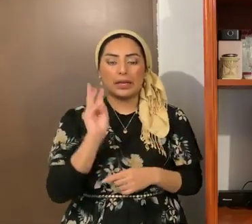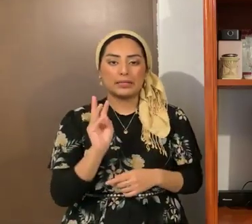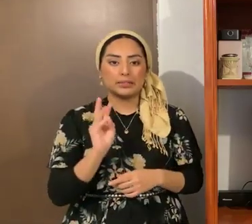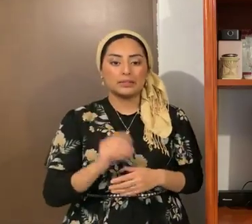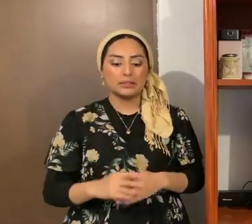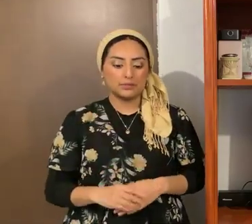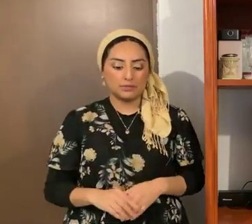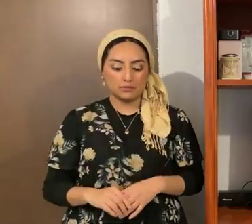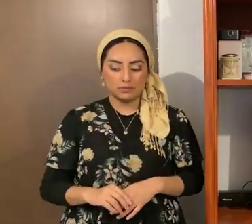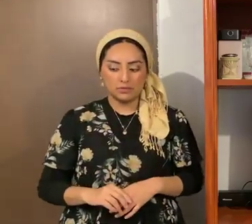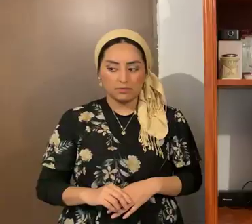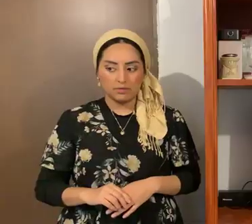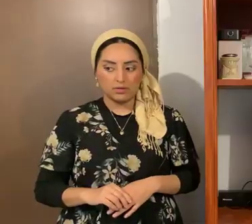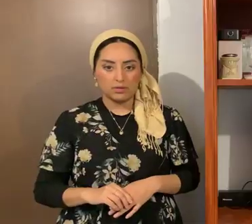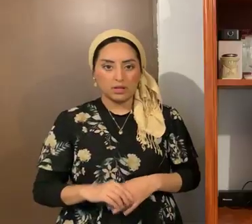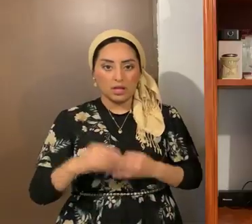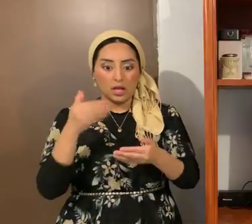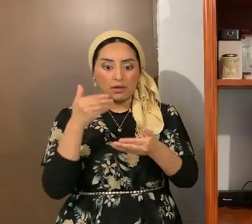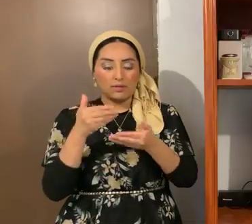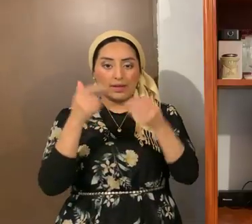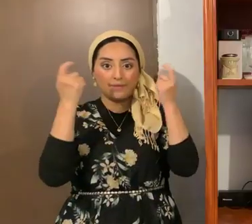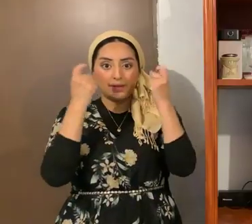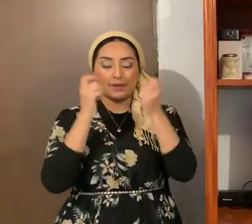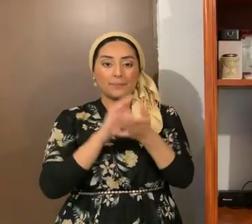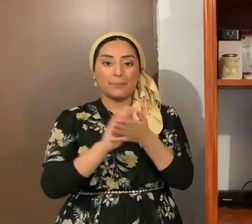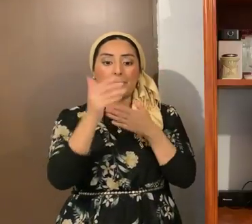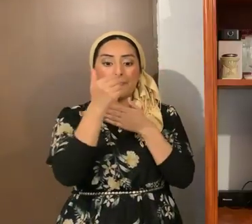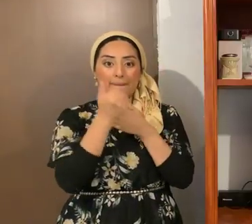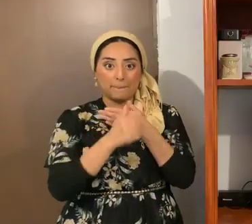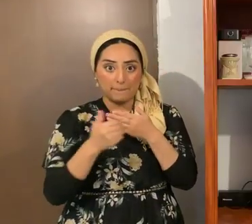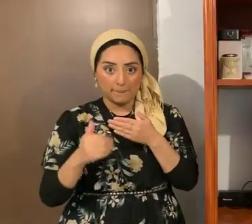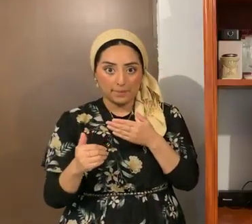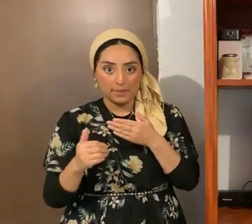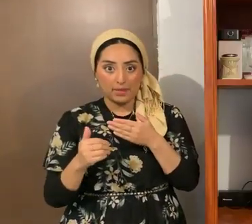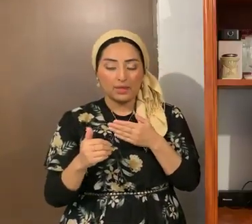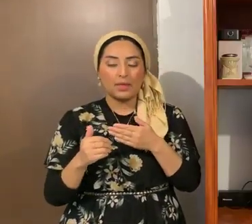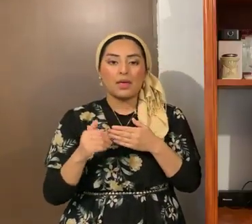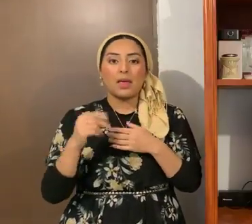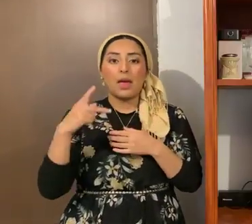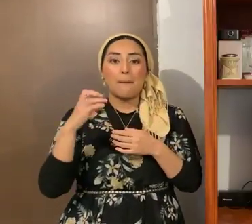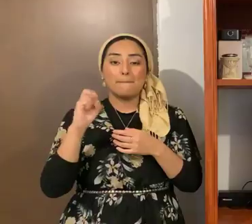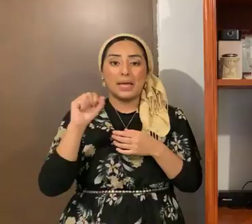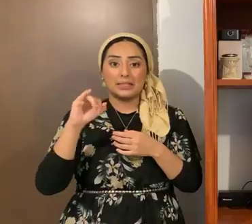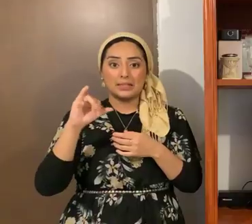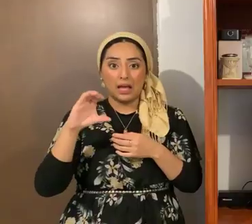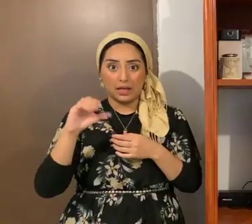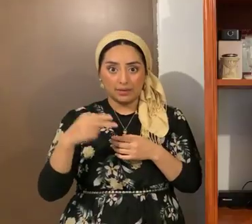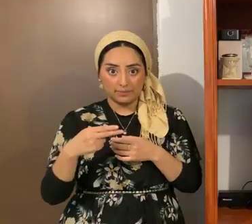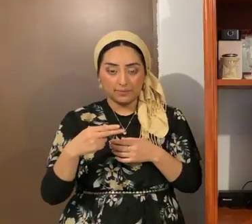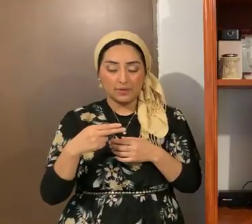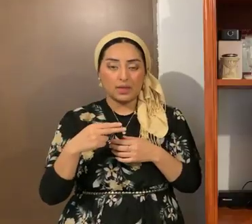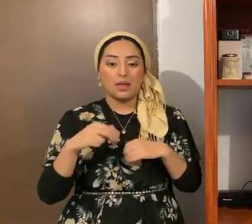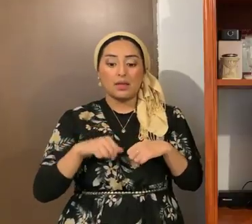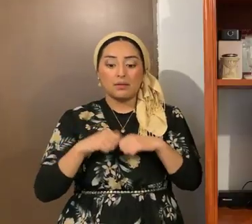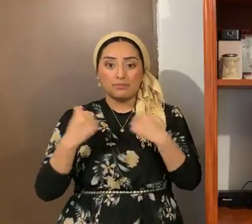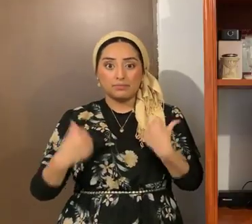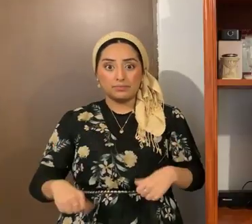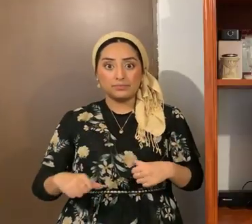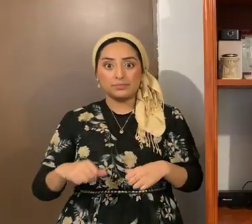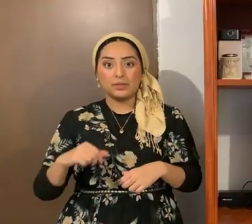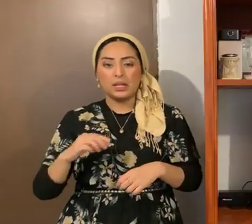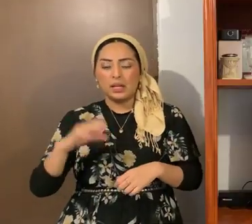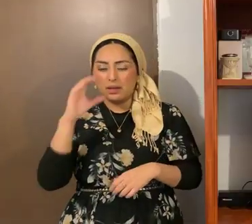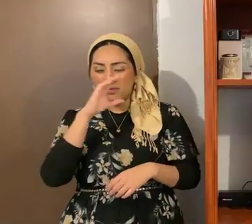saquen. Estaba cerca la fiesta de los panes sin levadura, que se llama Pesaj. Y los principales Coanín y los escribas buscaban